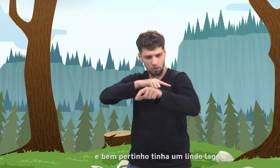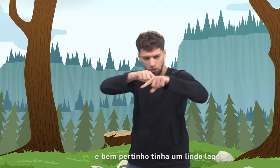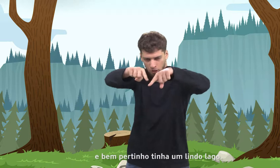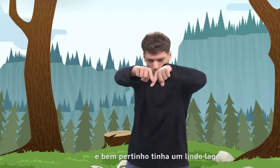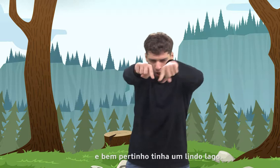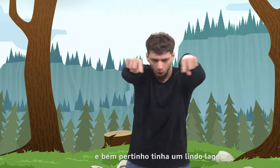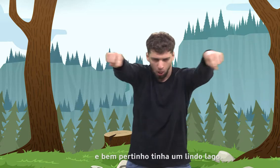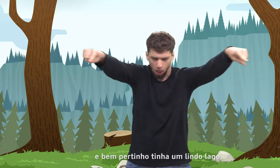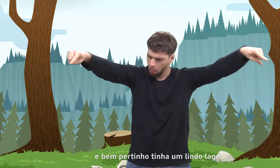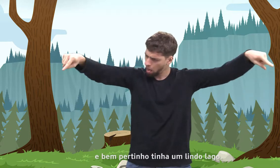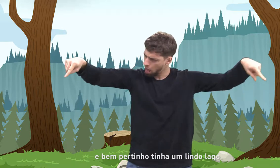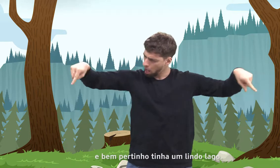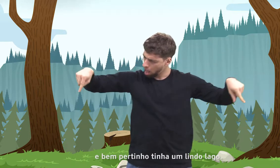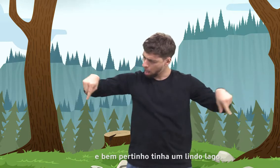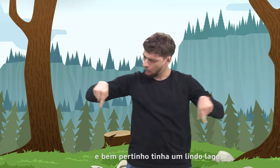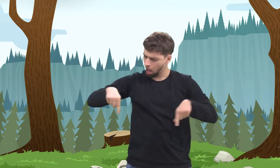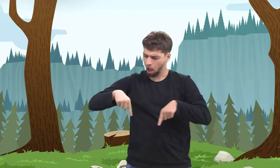tinha um lindo lago